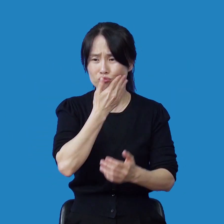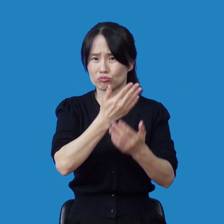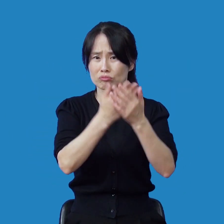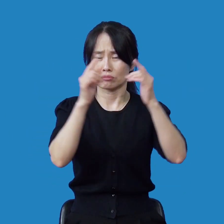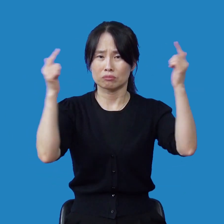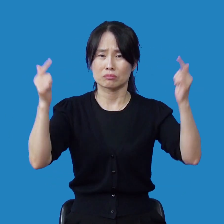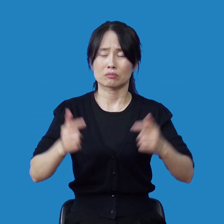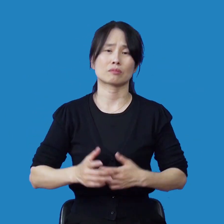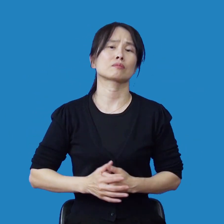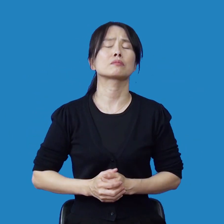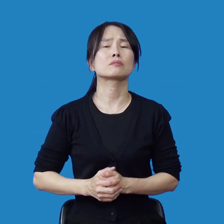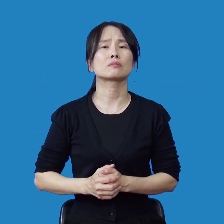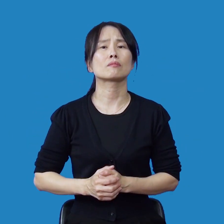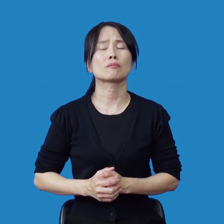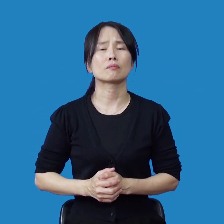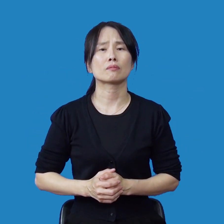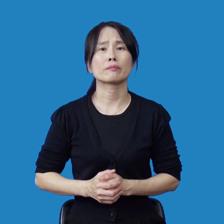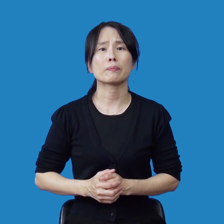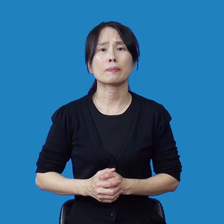그렇게 중요한 문제입니까?